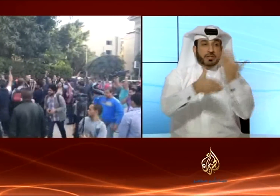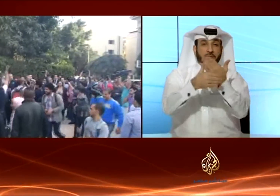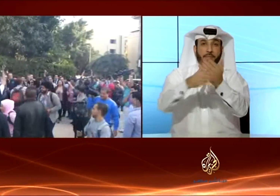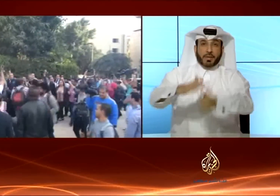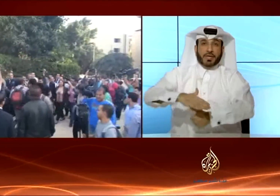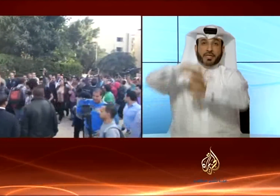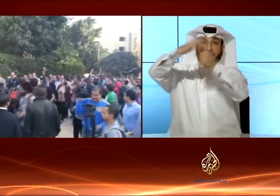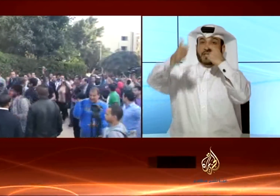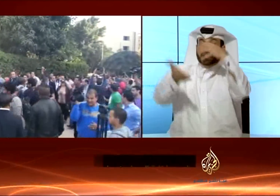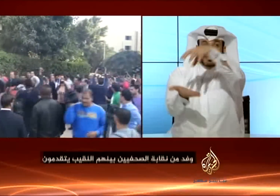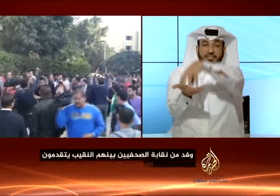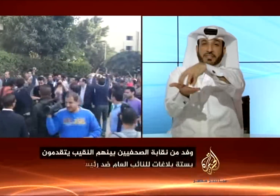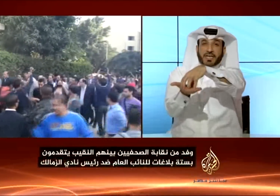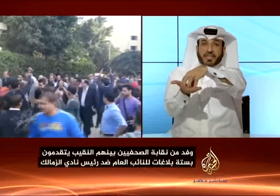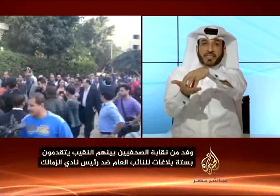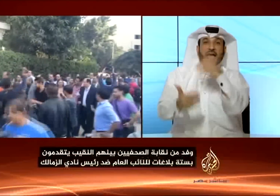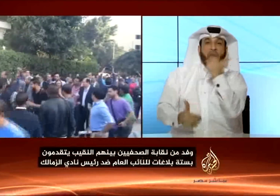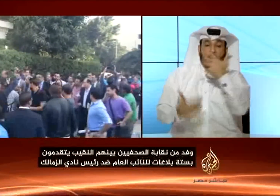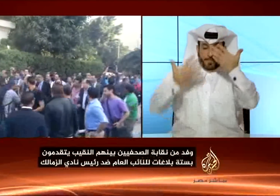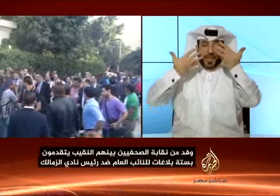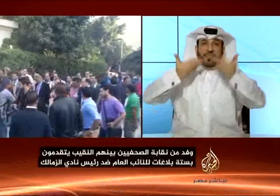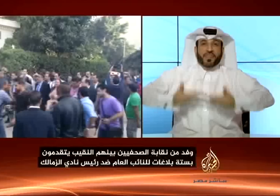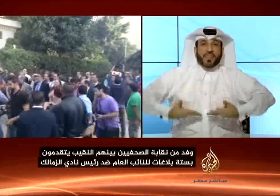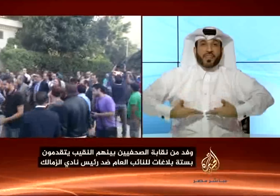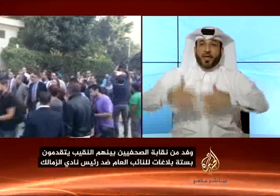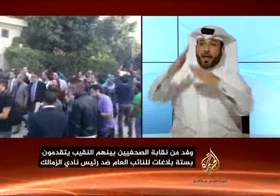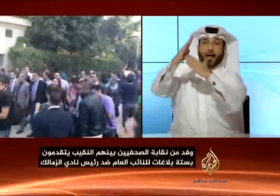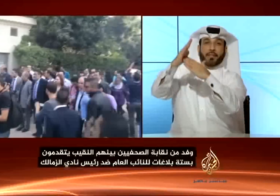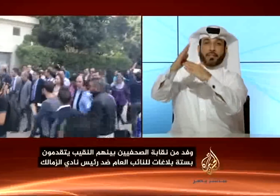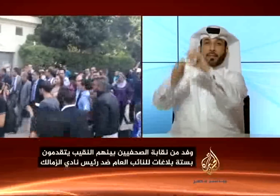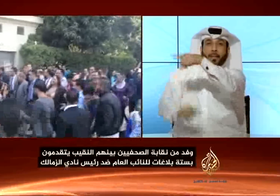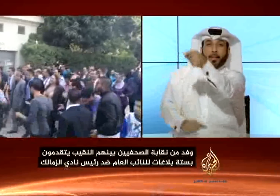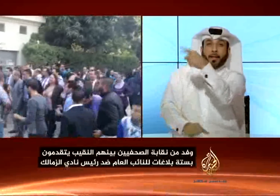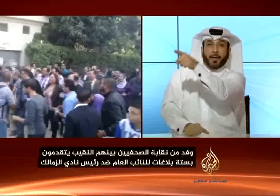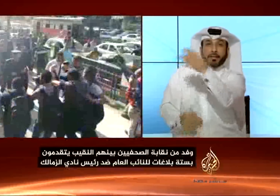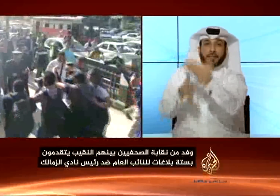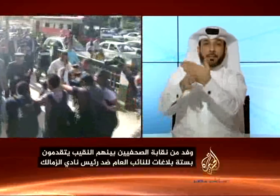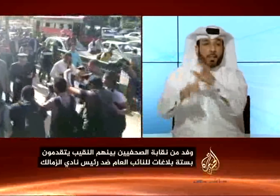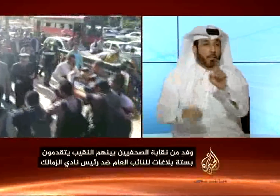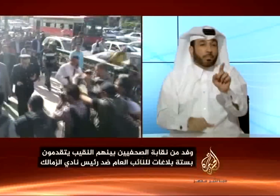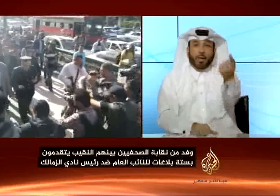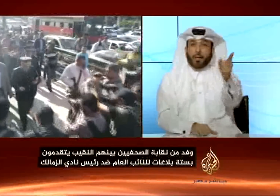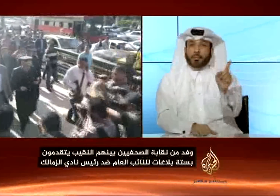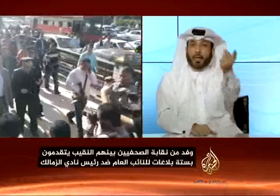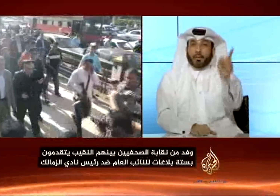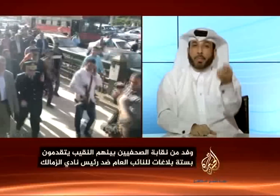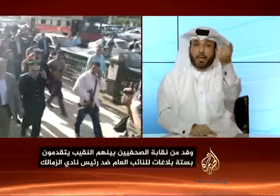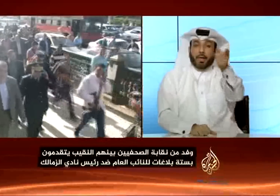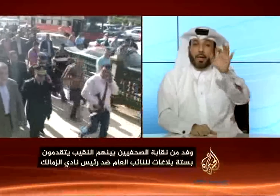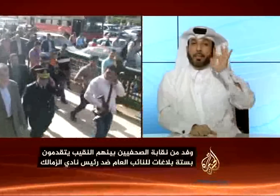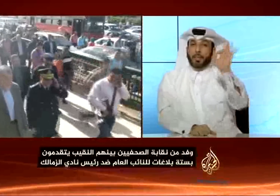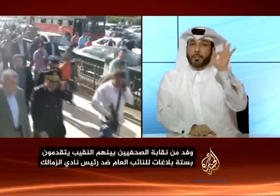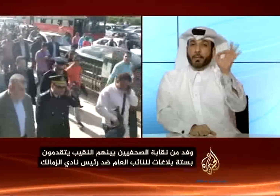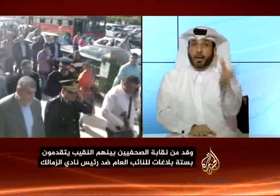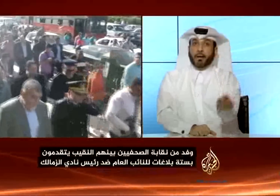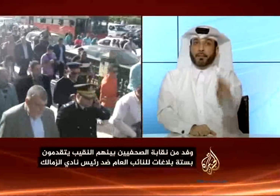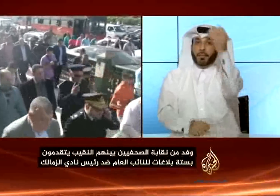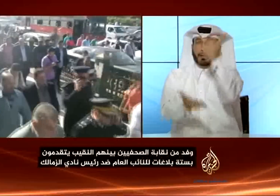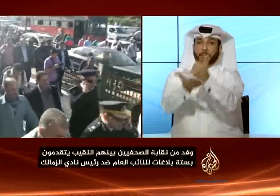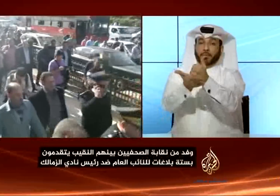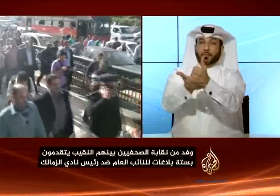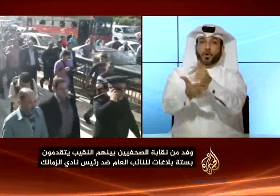مالك مرتضى منصور وذلك اعتراضا على العبارات البذيئه التي وجهها منصور